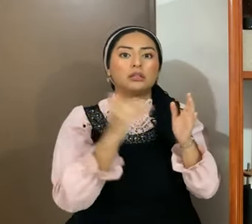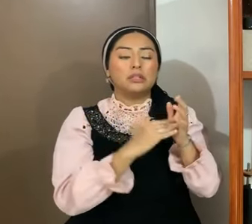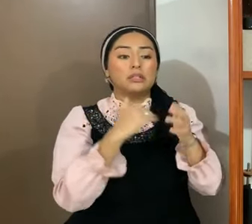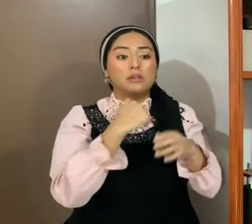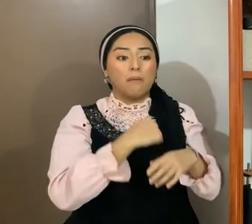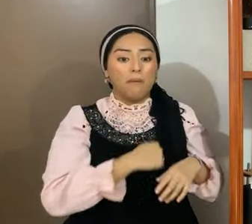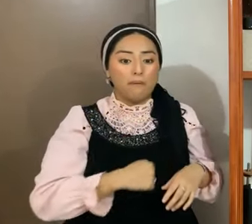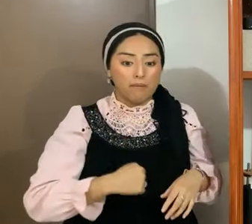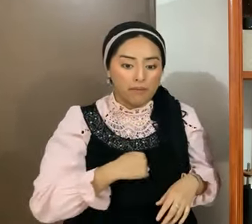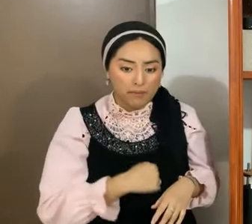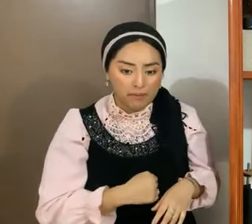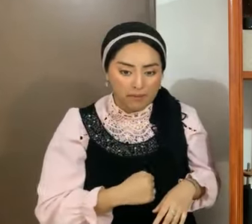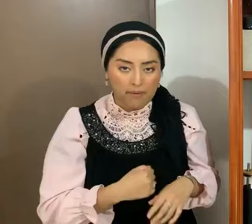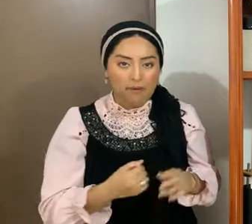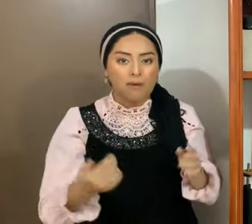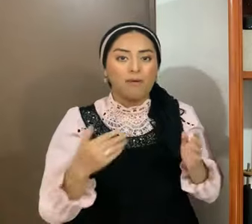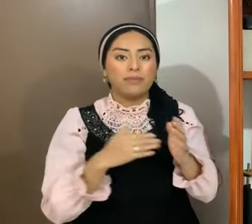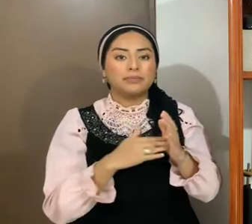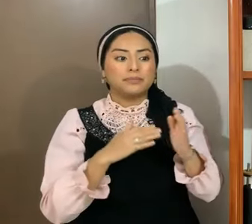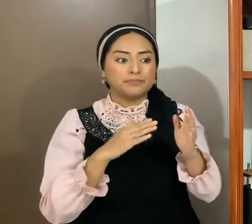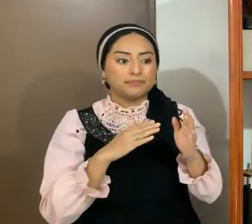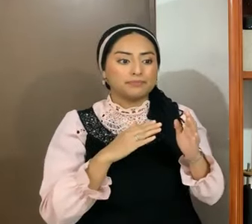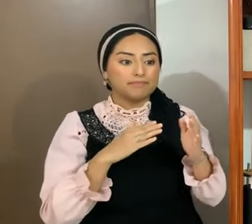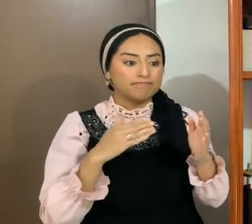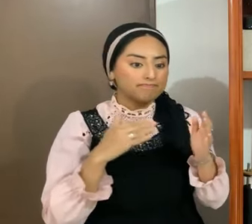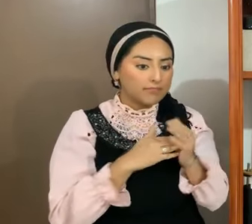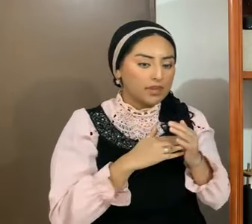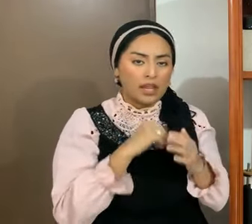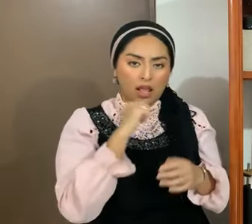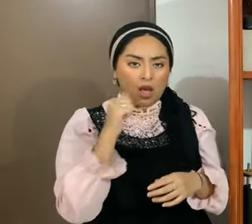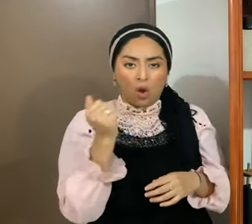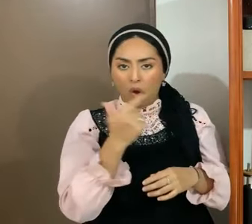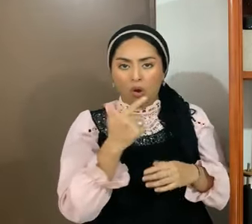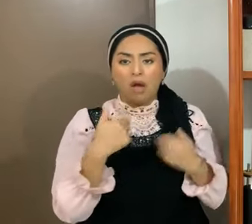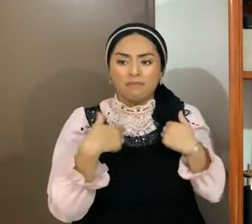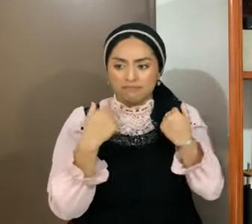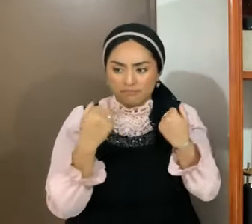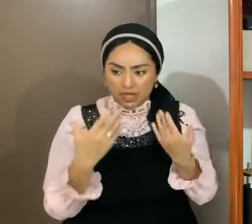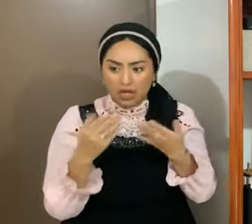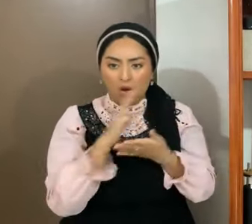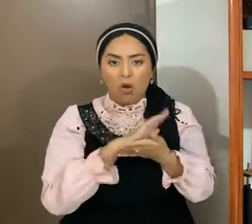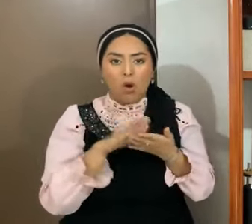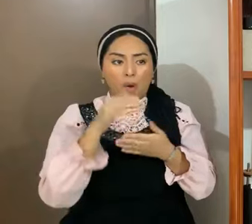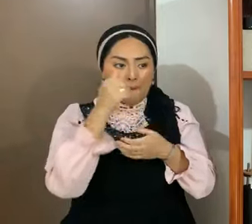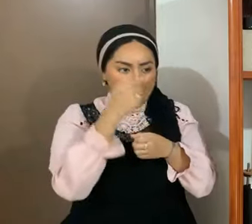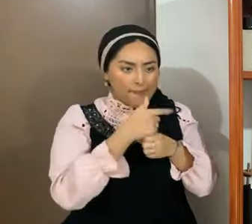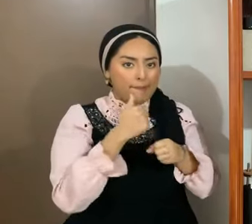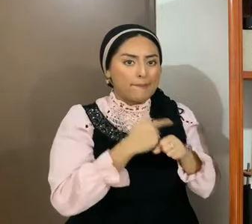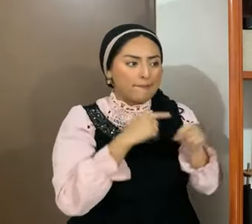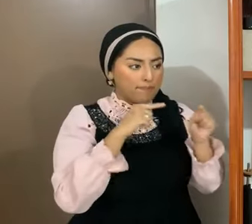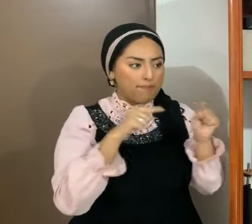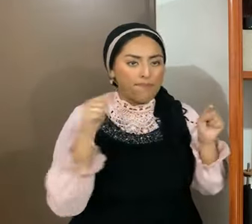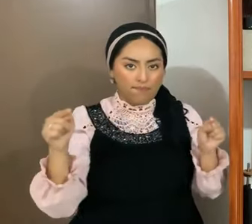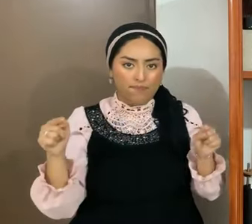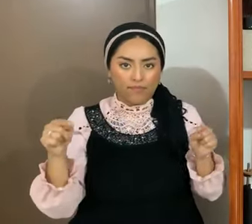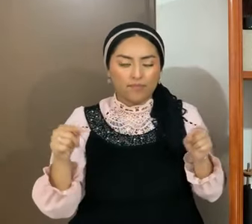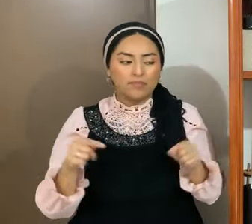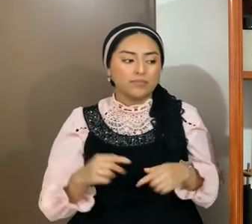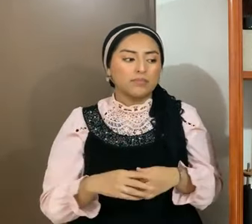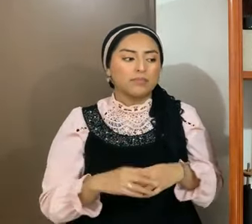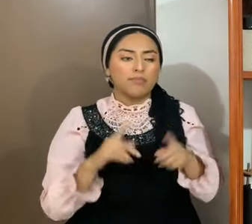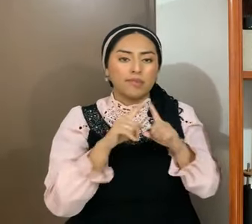perdón, cometiendo transgresión. No todos, hay muchos santos y muchas santas,